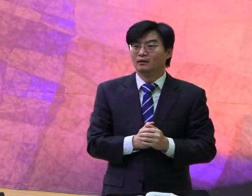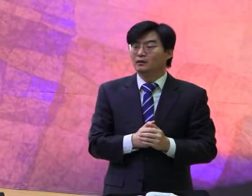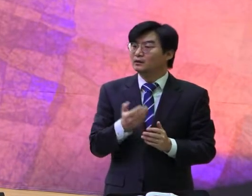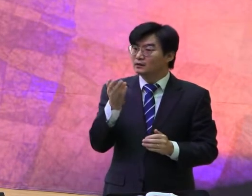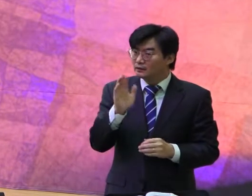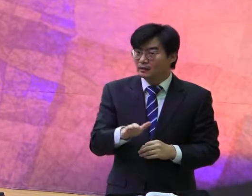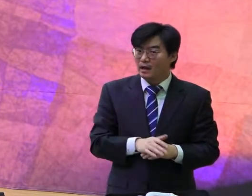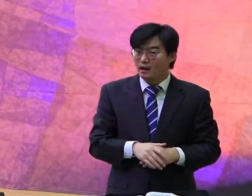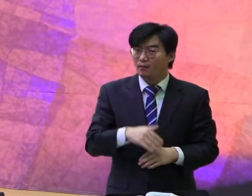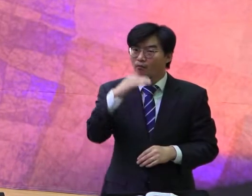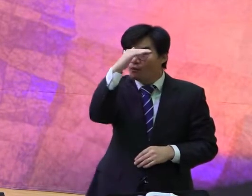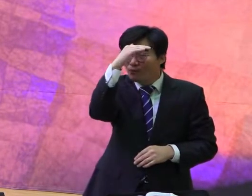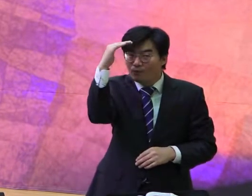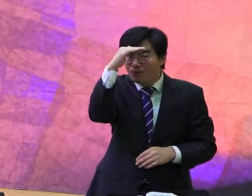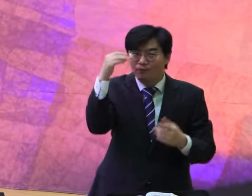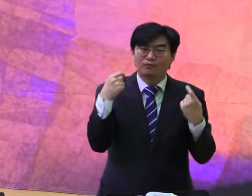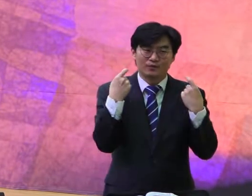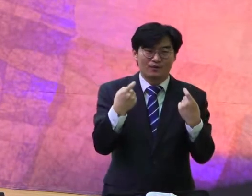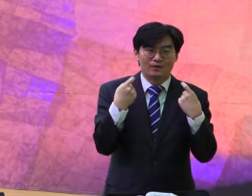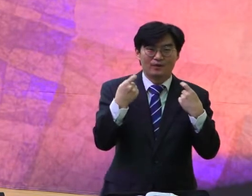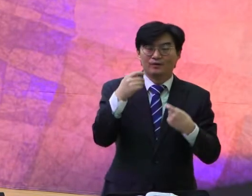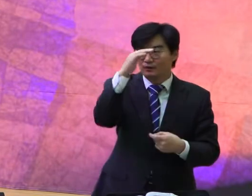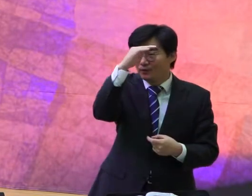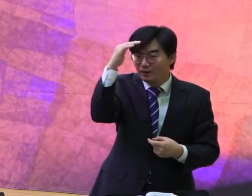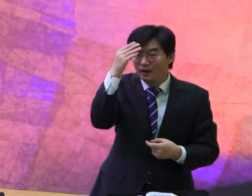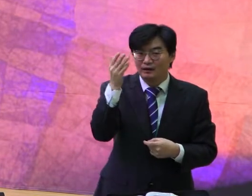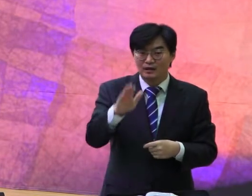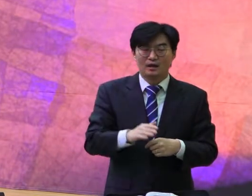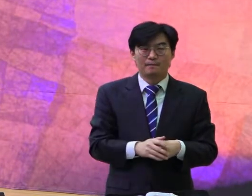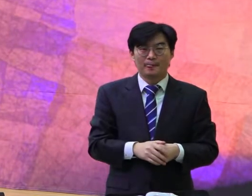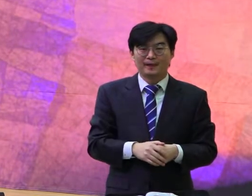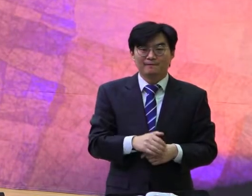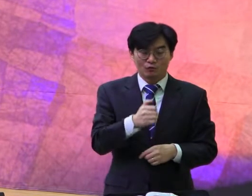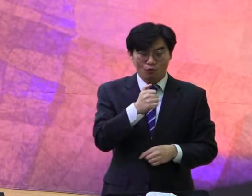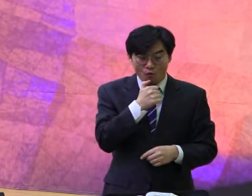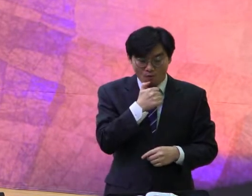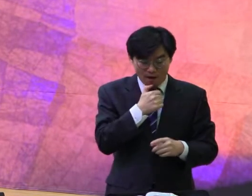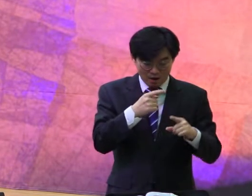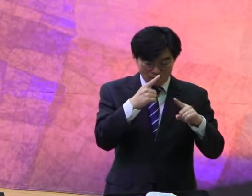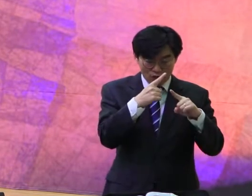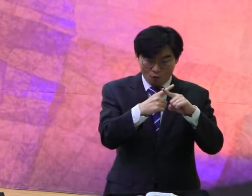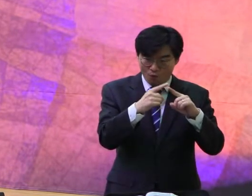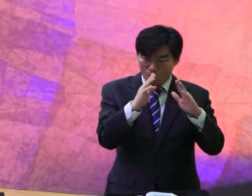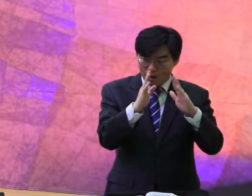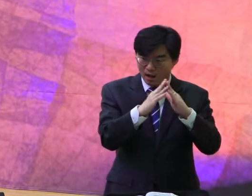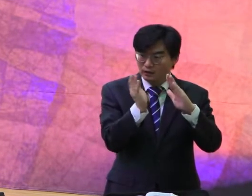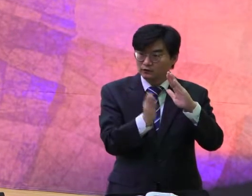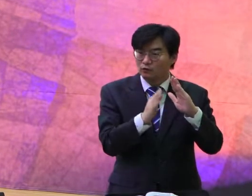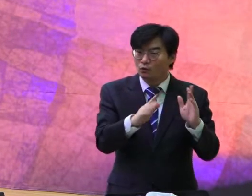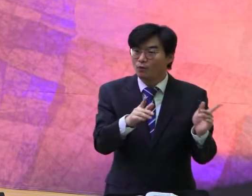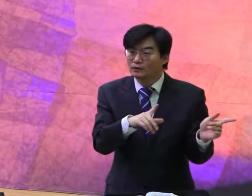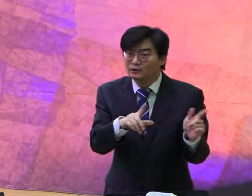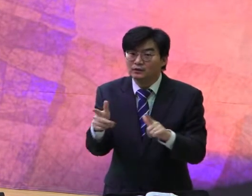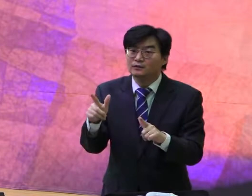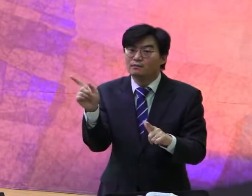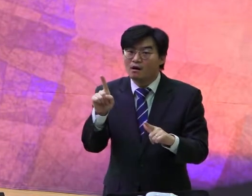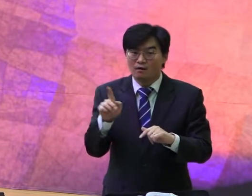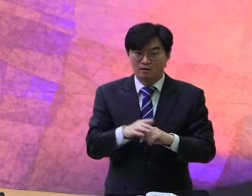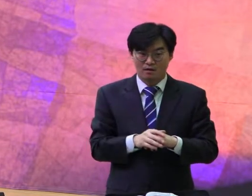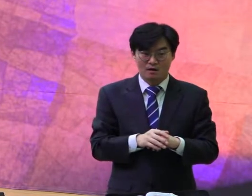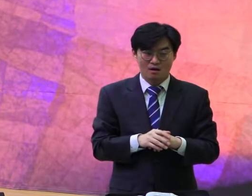합니다. 로마 교회의 성도들은 로마 황제로부터 극심한 박해를 받으면서 그